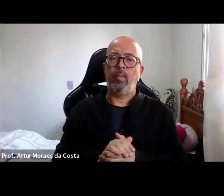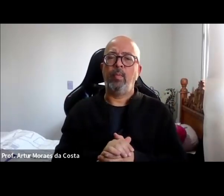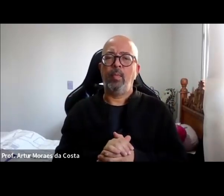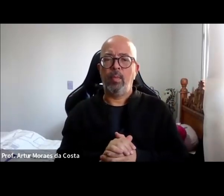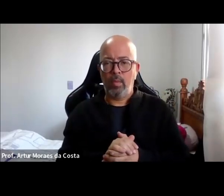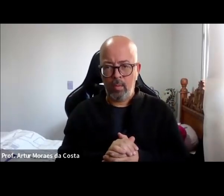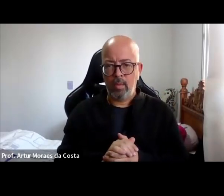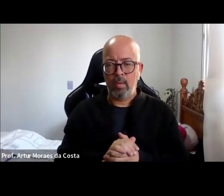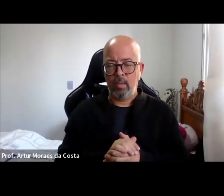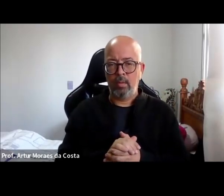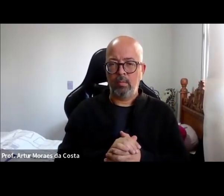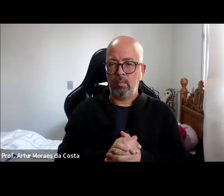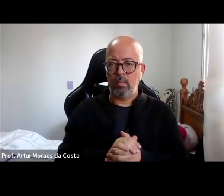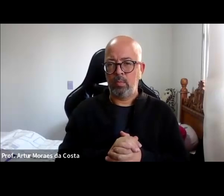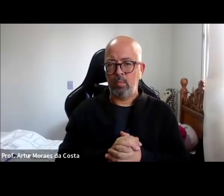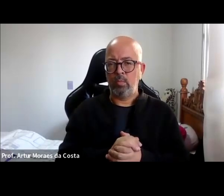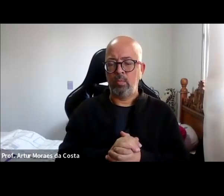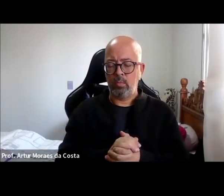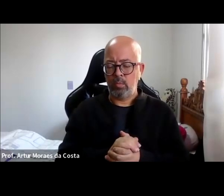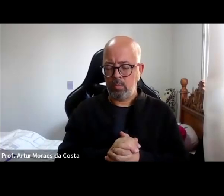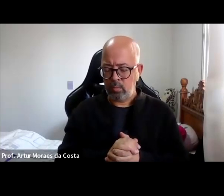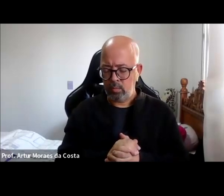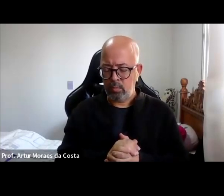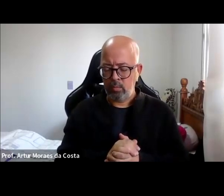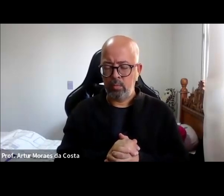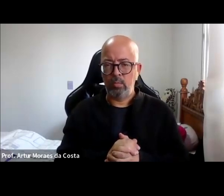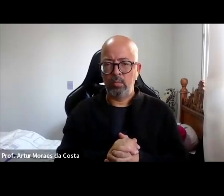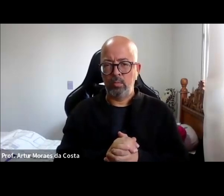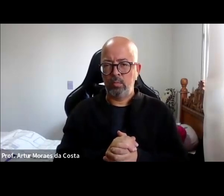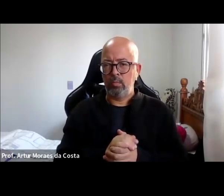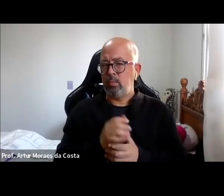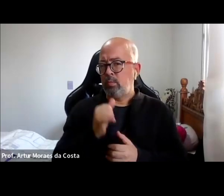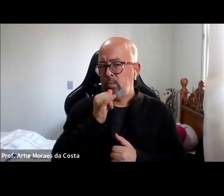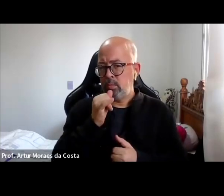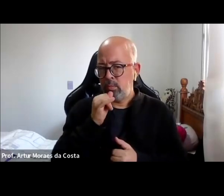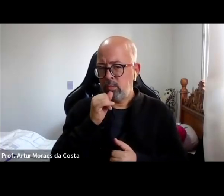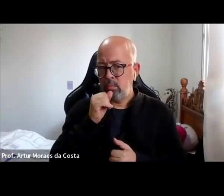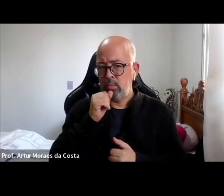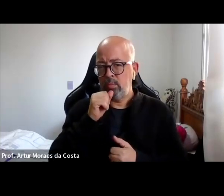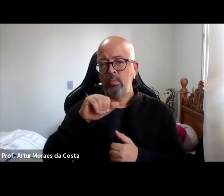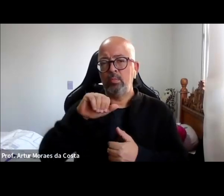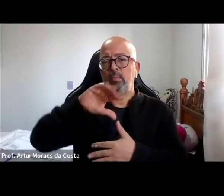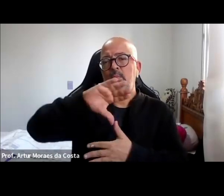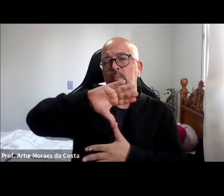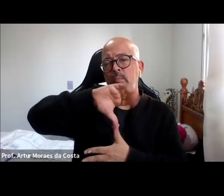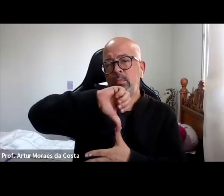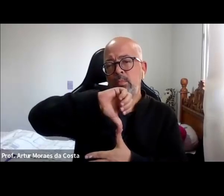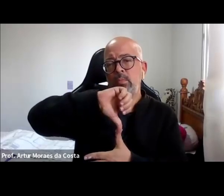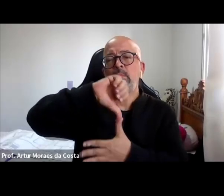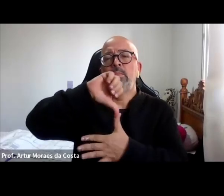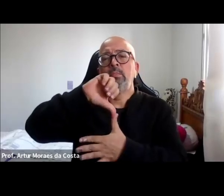América Latina cuando las cosas no comienzan en la hora en la que deberían comenzar y tiene uno afortunadamente aquí en estos